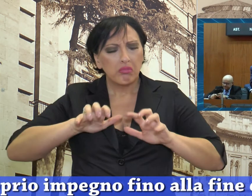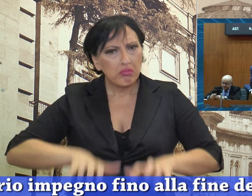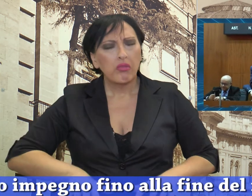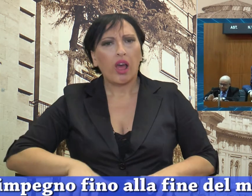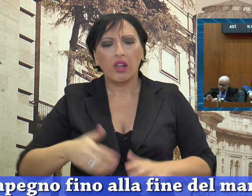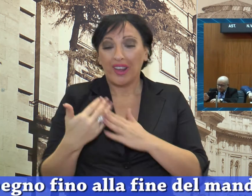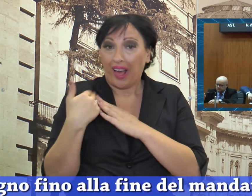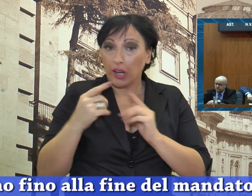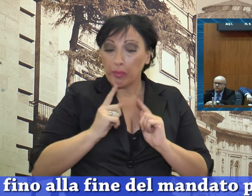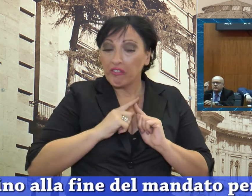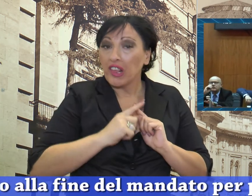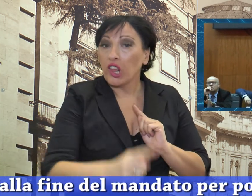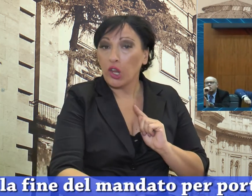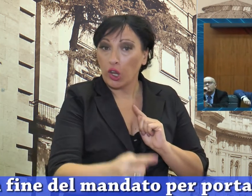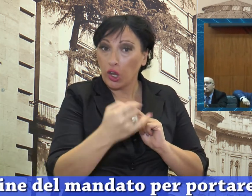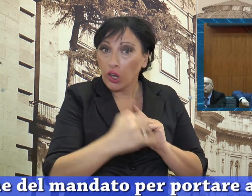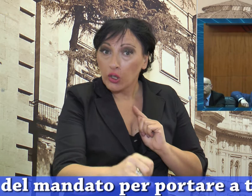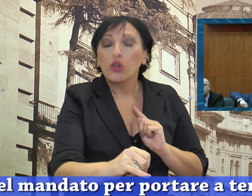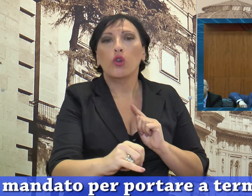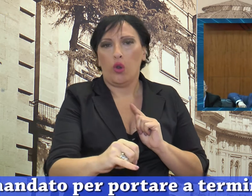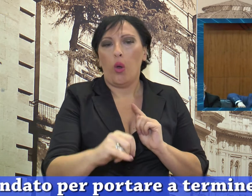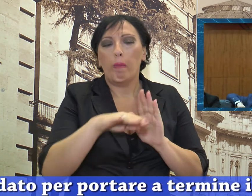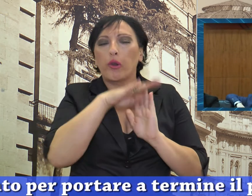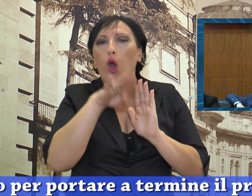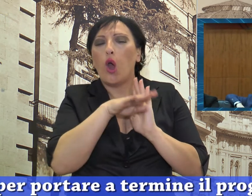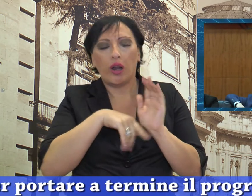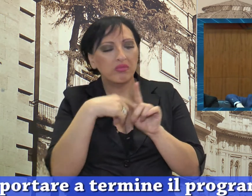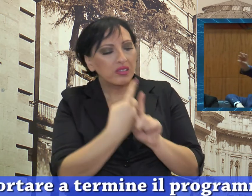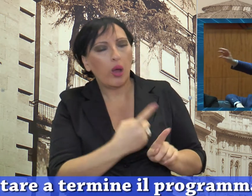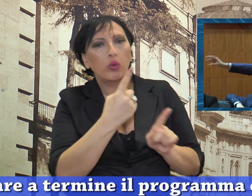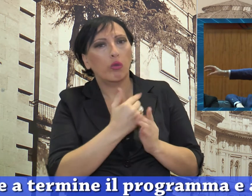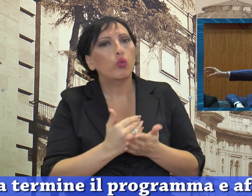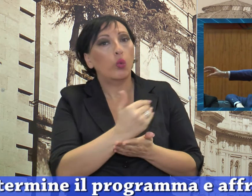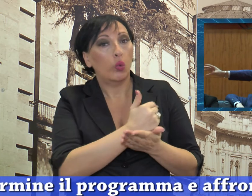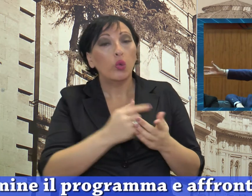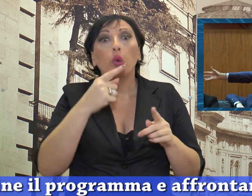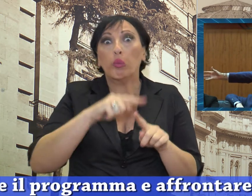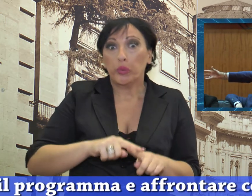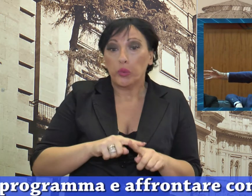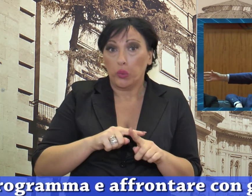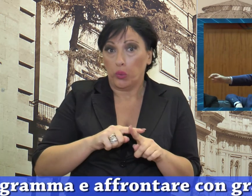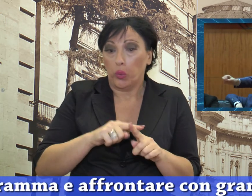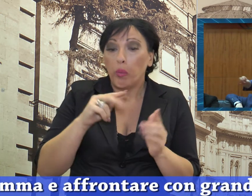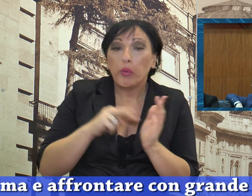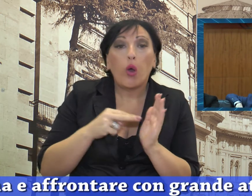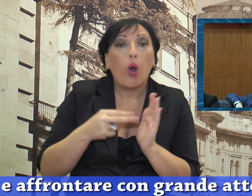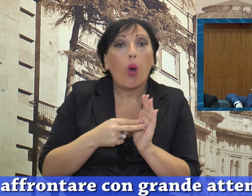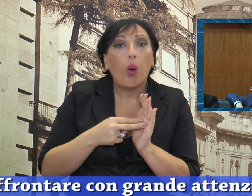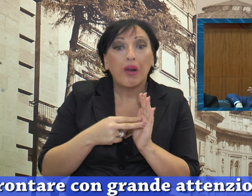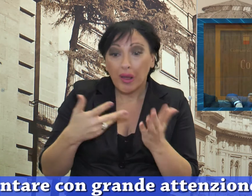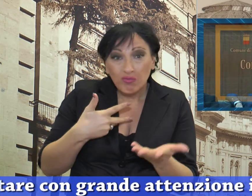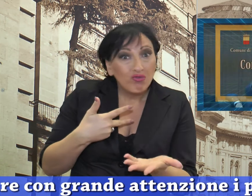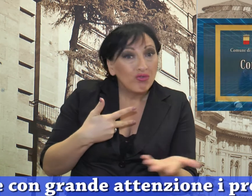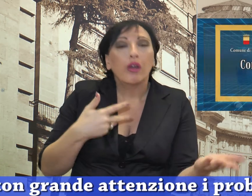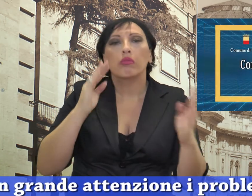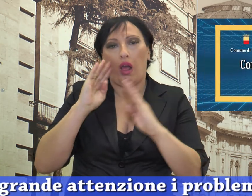del mandato per portare a termine il programma e affrontare con grande attenzione i problemi aperti.